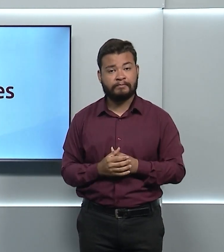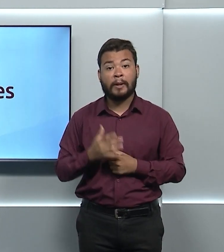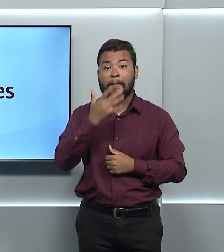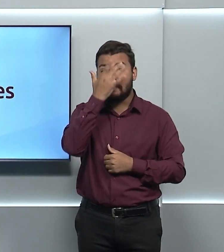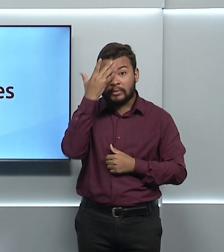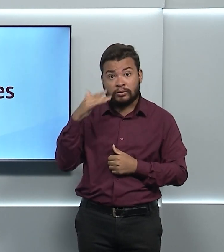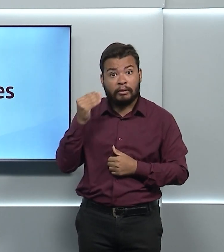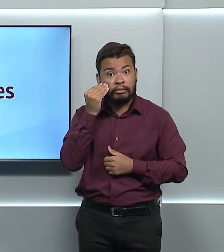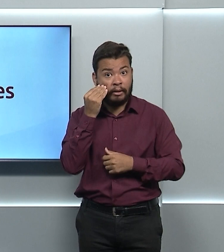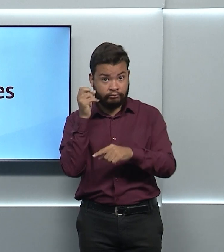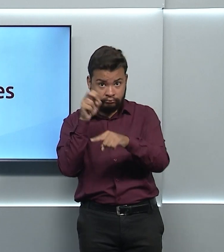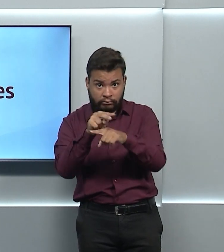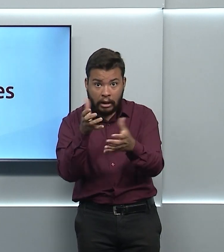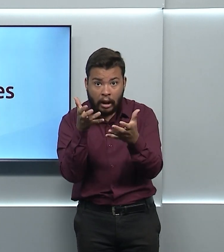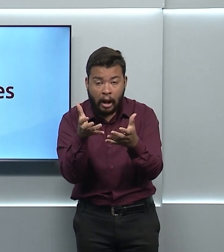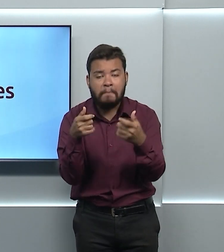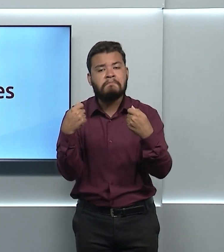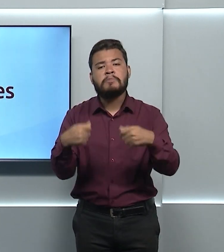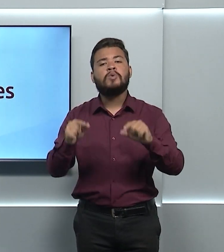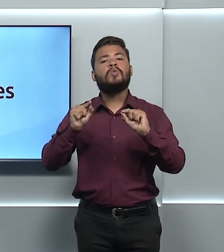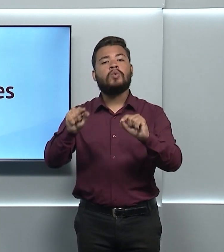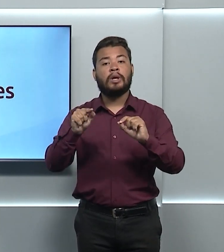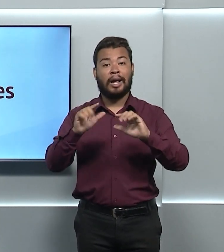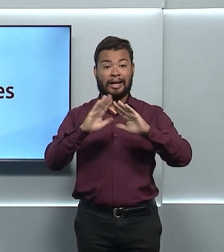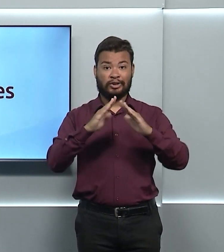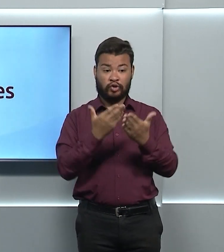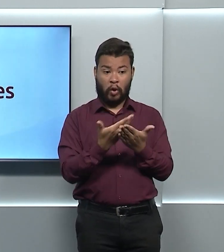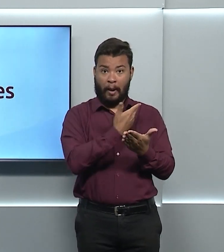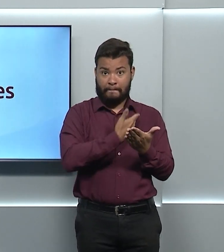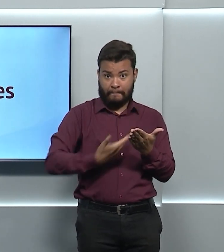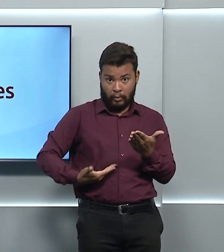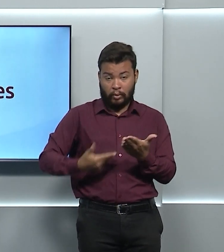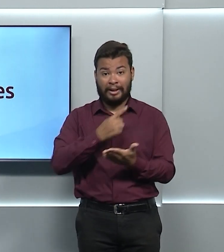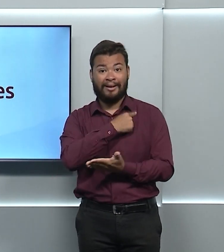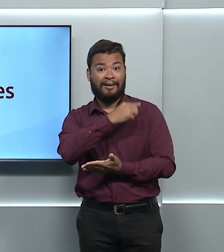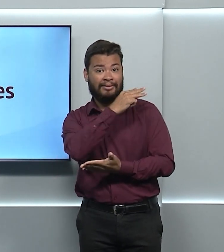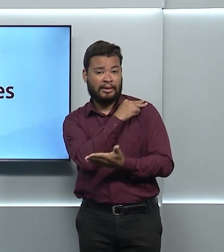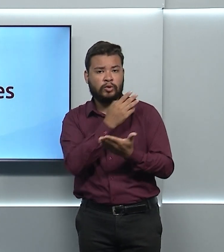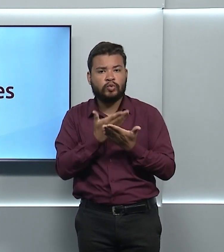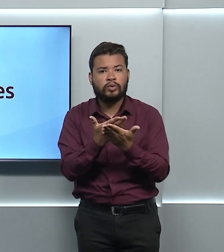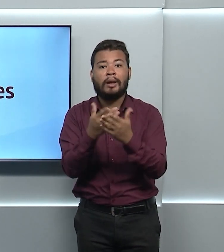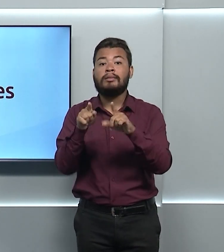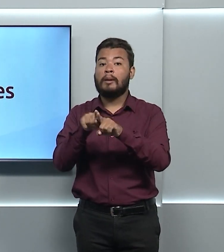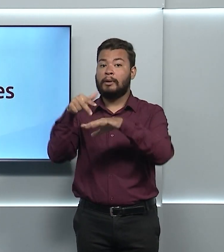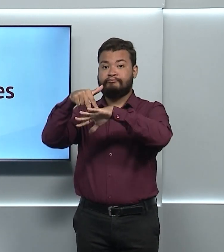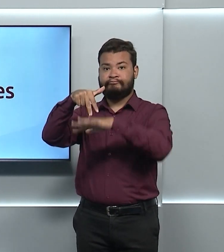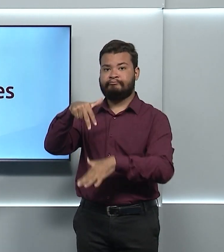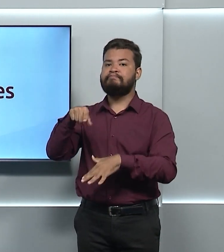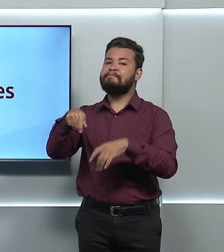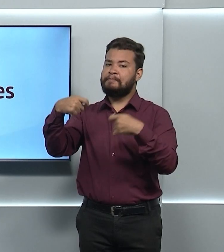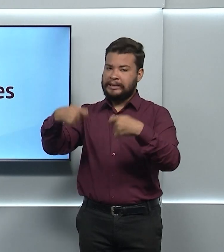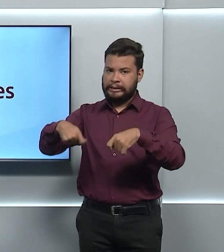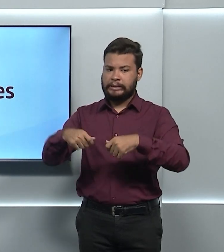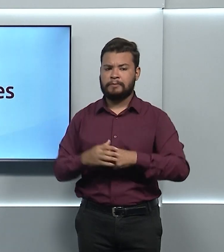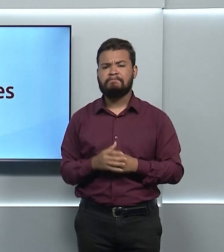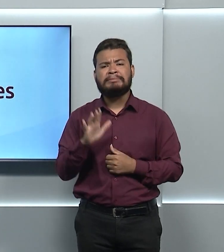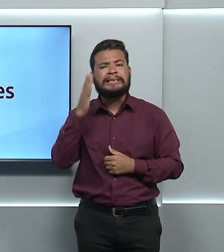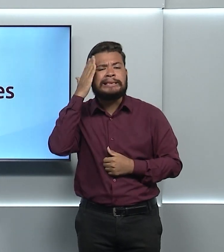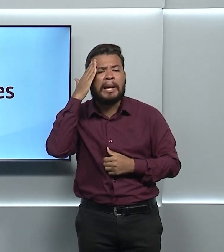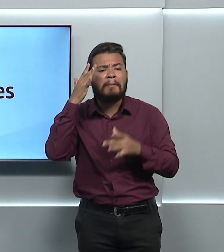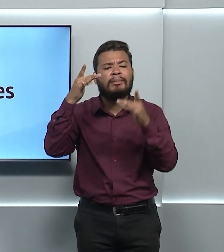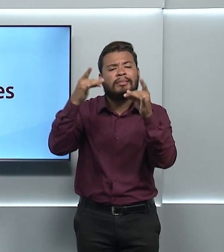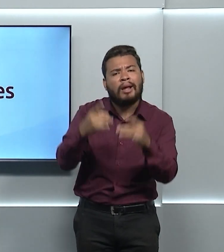ter cursado o ensino médio em escola pública e se encontrarem em situação de vulnerabilidade. Mas para te explicar melhor como é que funcionam